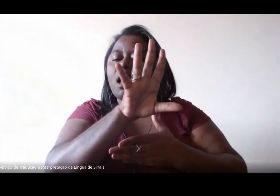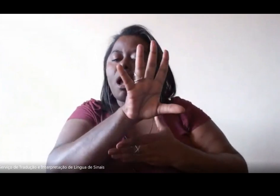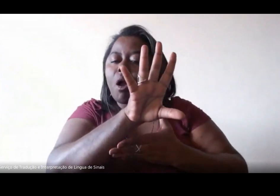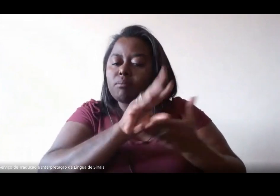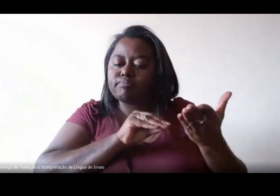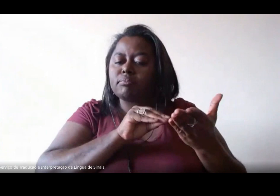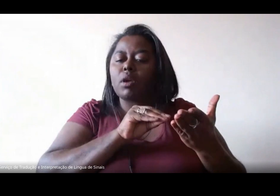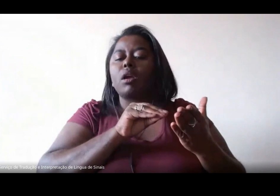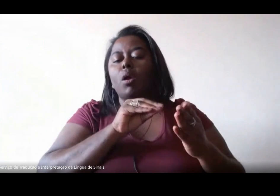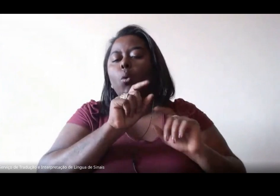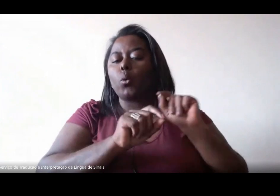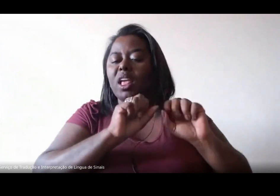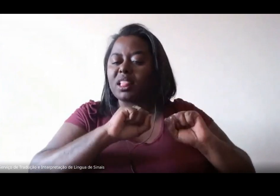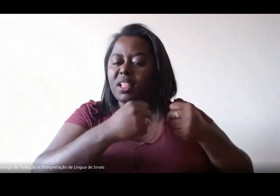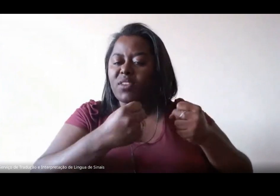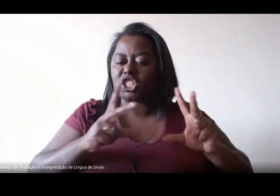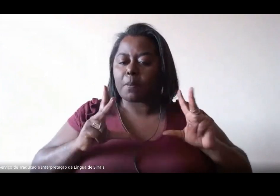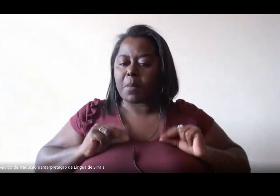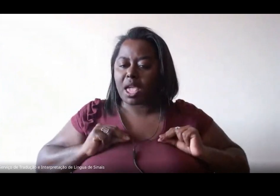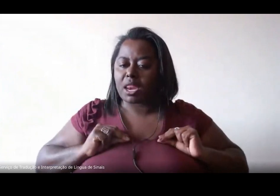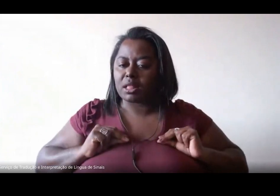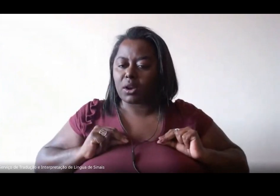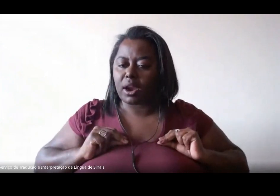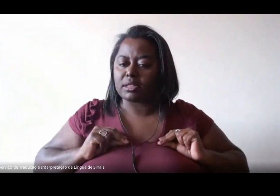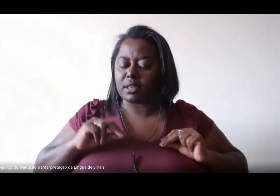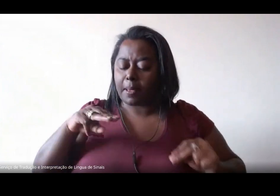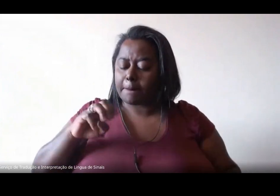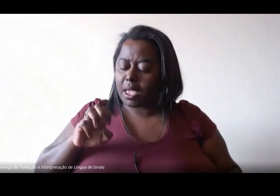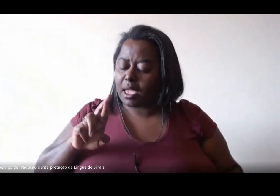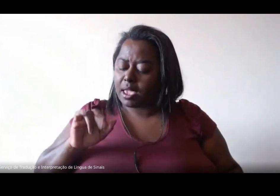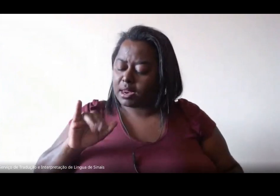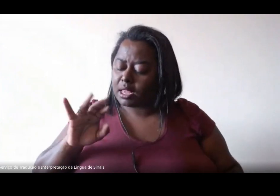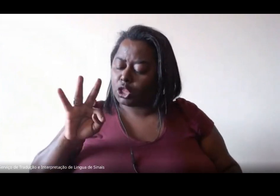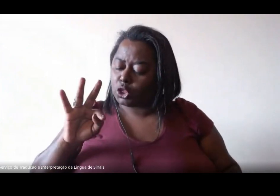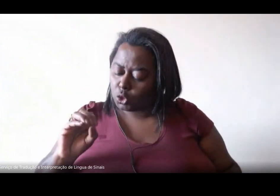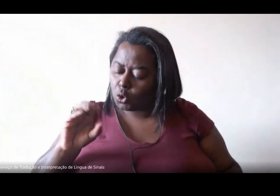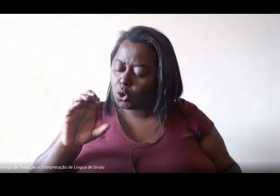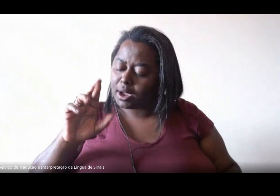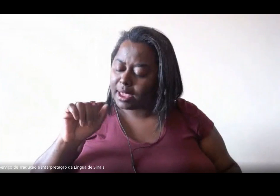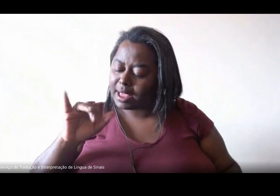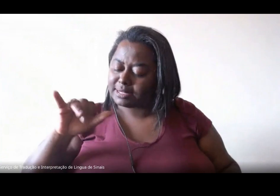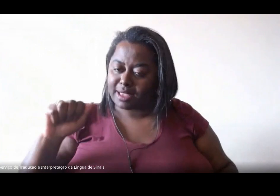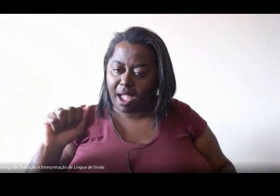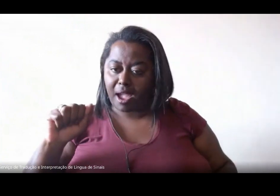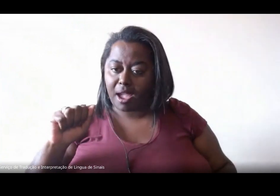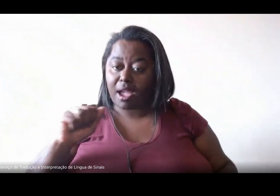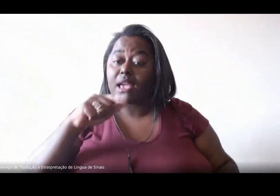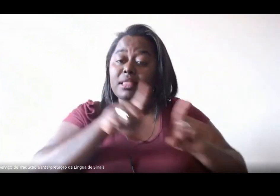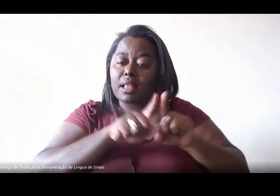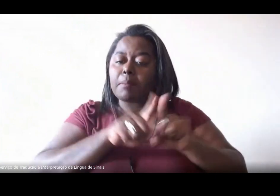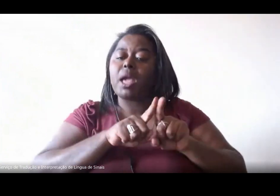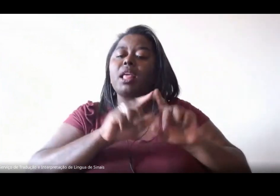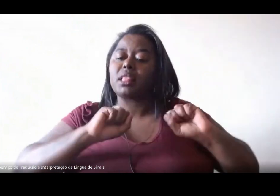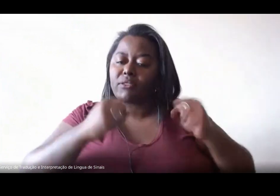lógica neoliberal, defende a meritocracia e o produtivismo. E veja, eu estou falando em produtivismo e